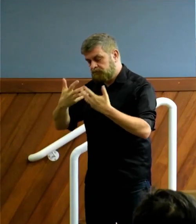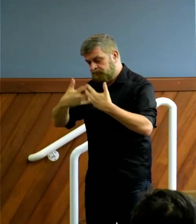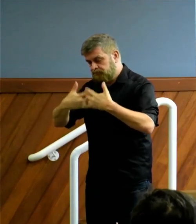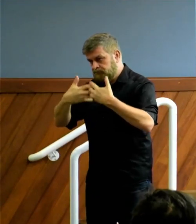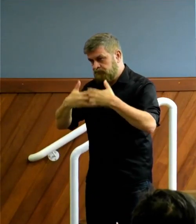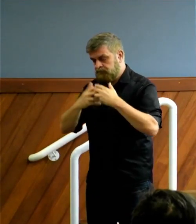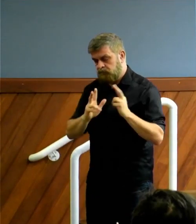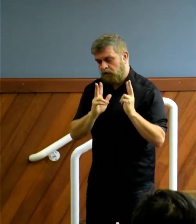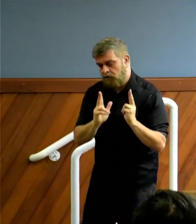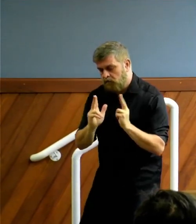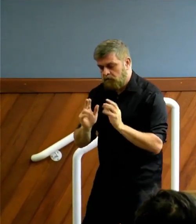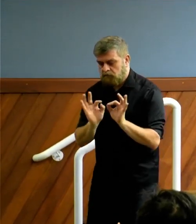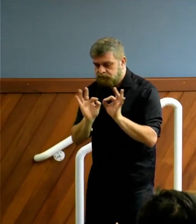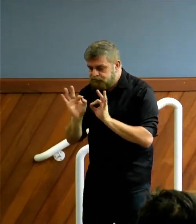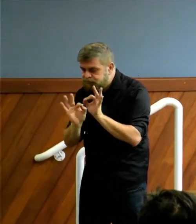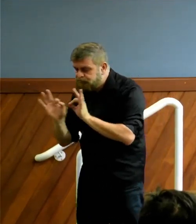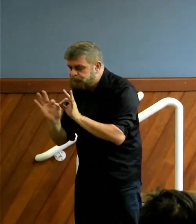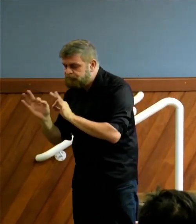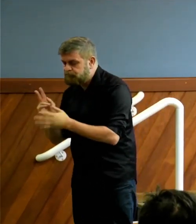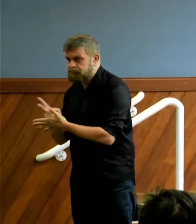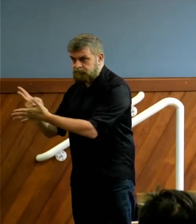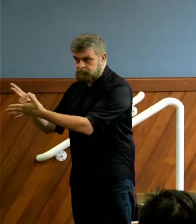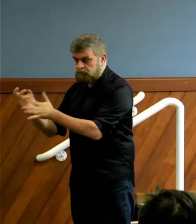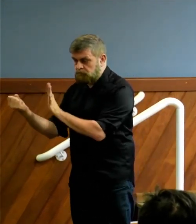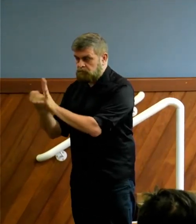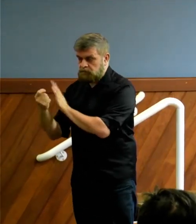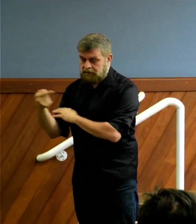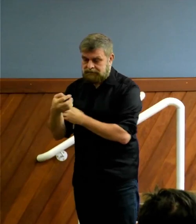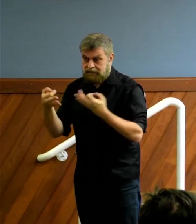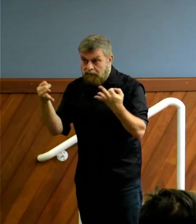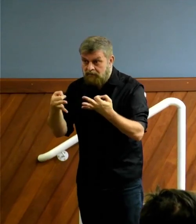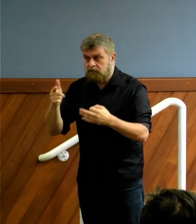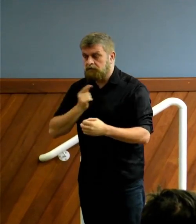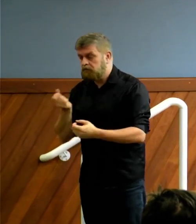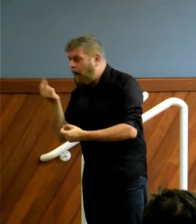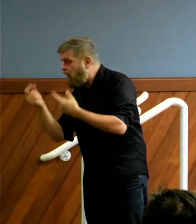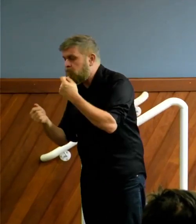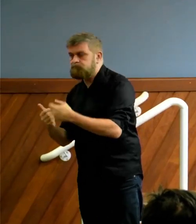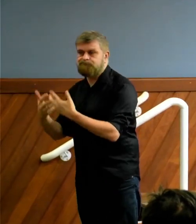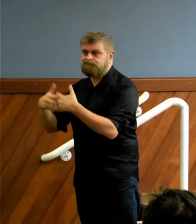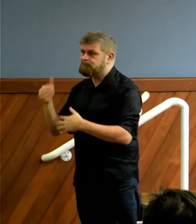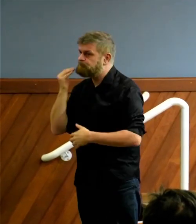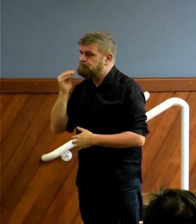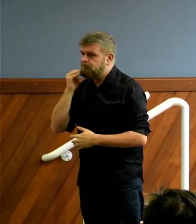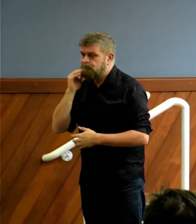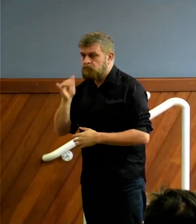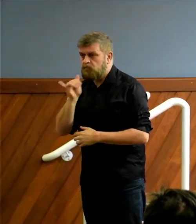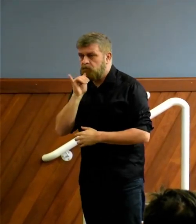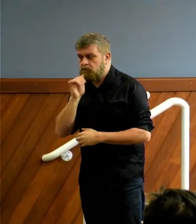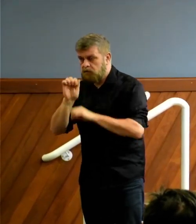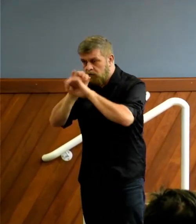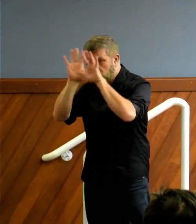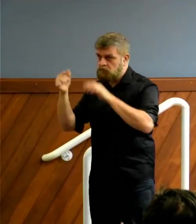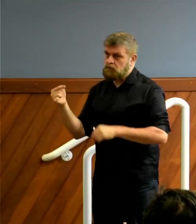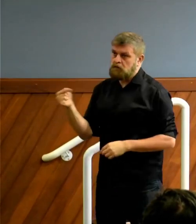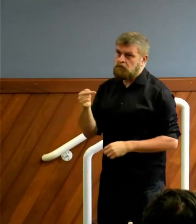uma ordenação e um código definitivo. Então, vejam, assim, isso é perfeito, mas tem casos que não funciona. Um deles, que é muito claro, é